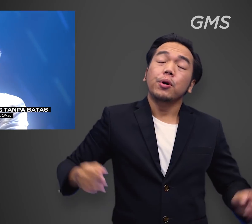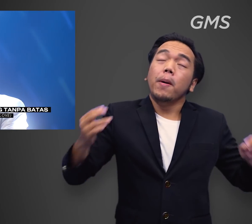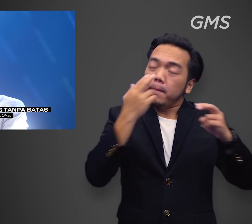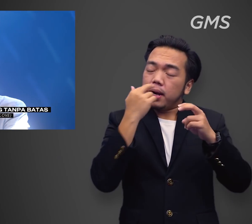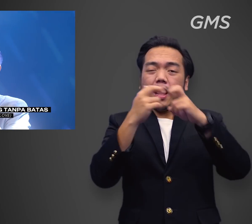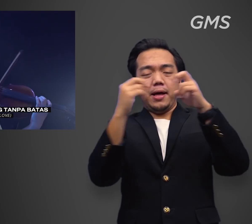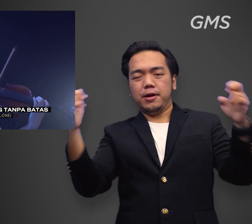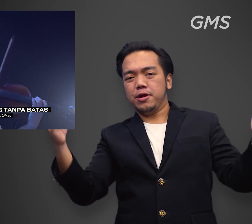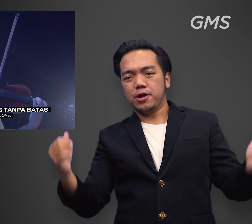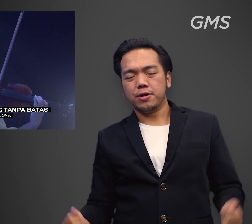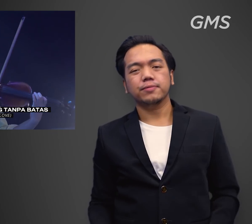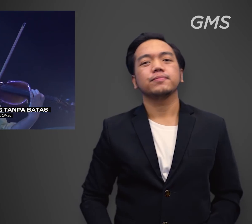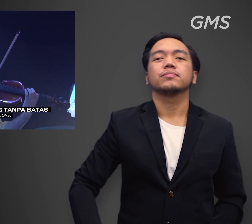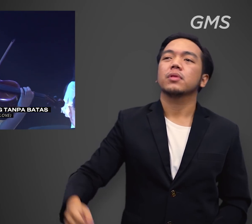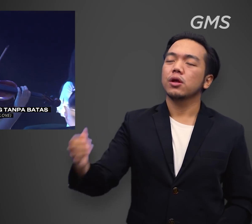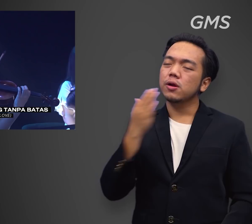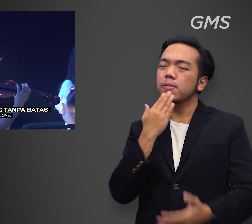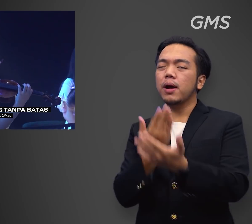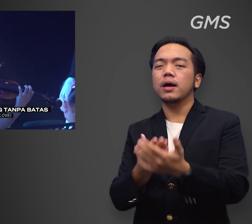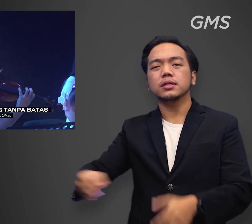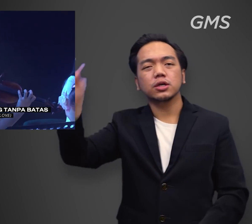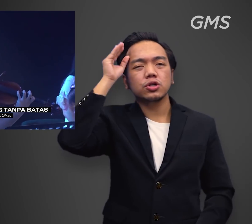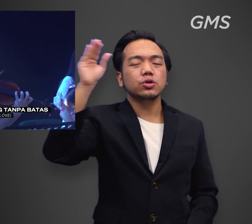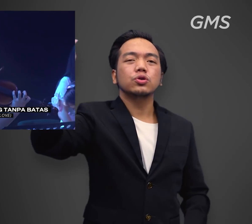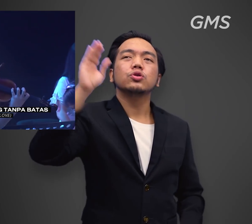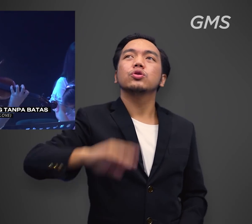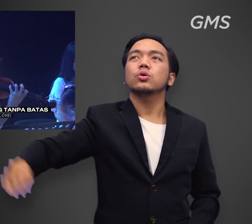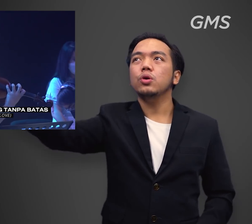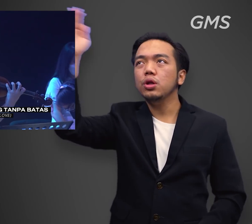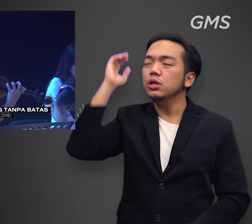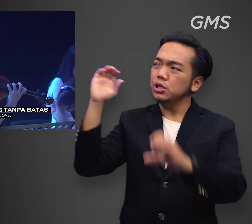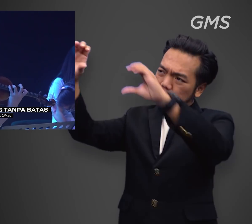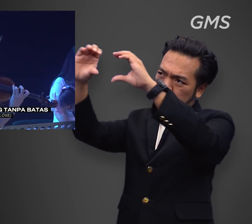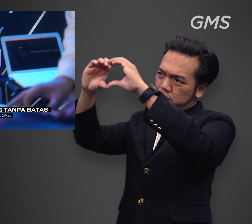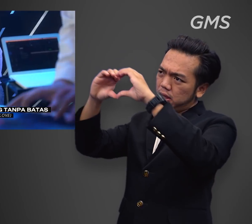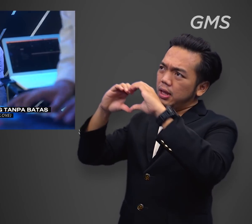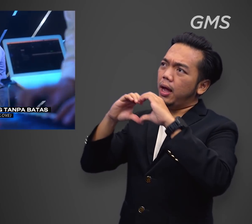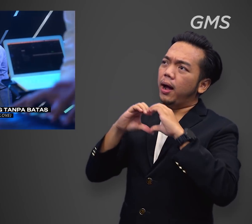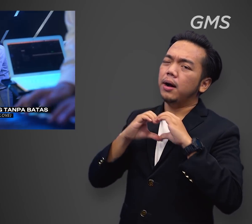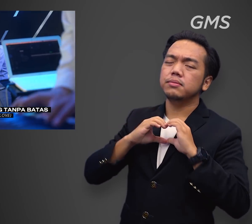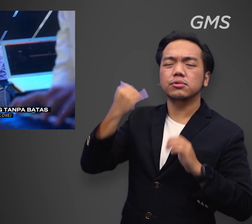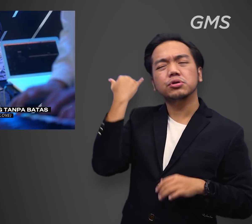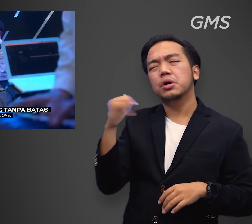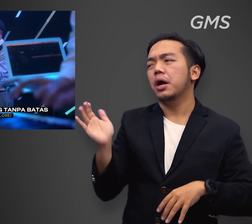berharga. Terima kasih buat cintamu yang